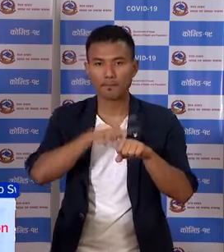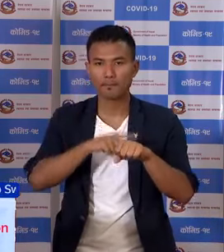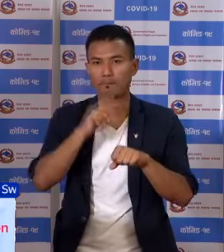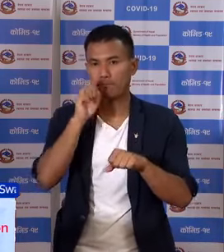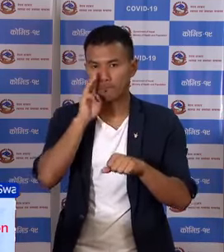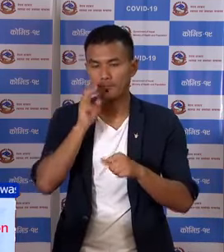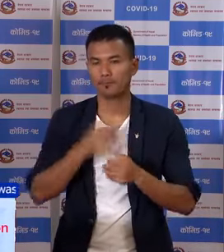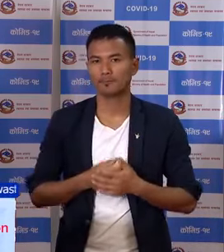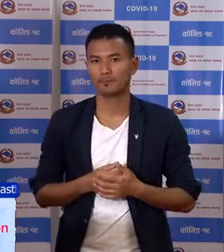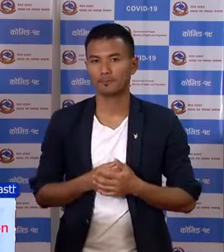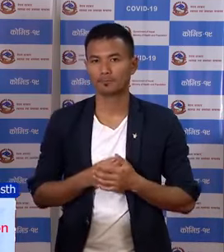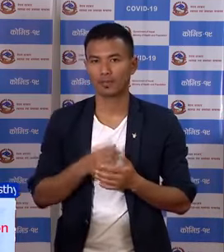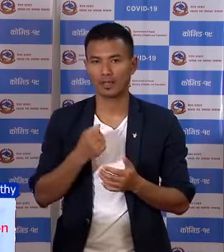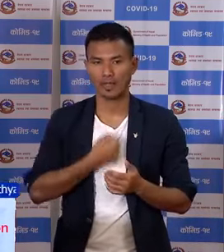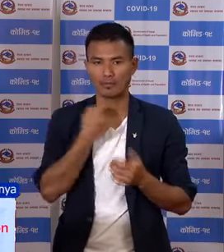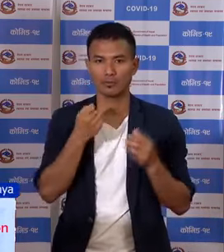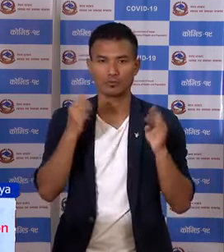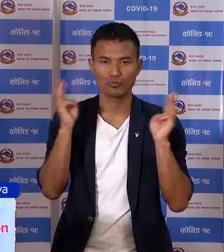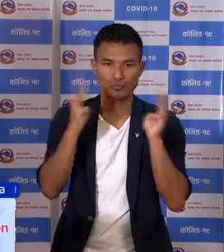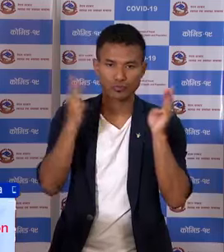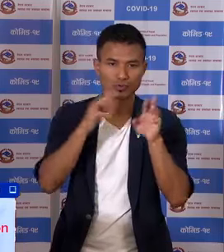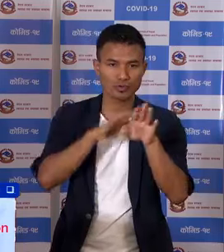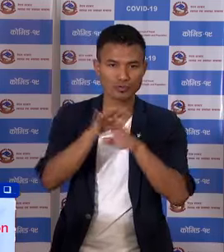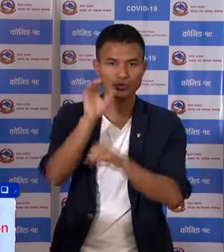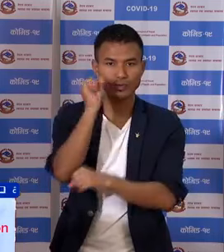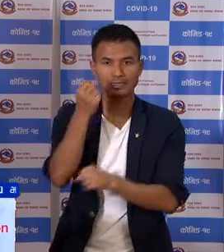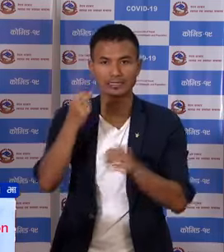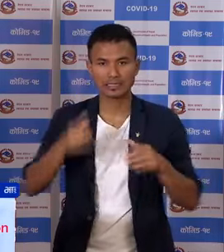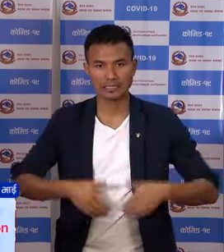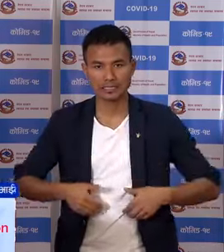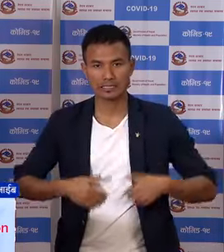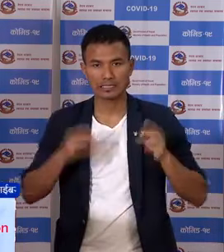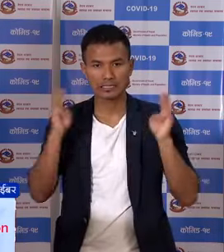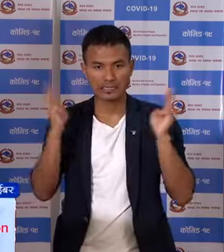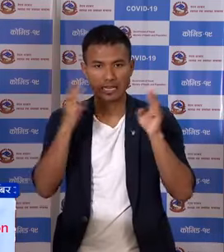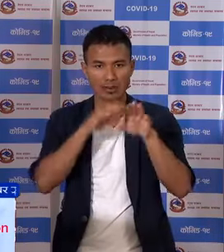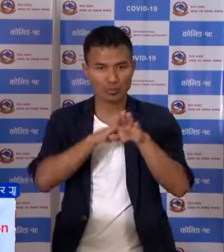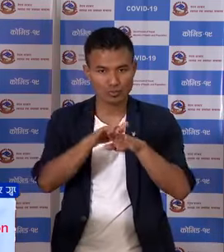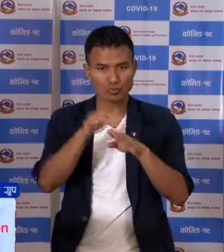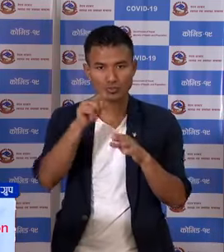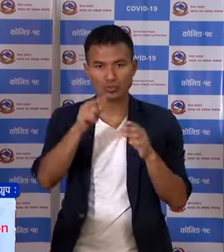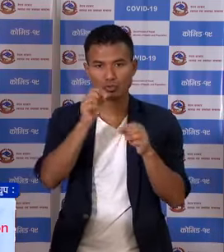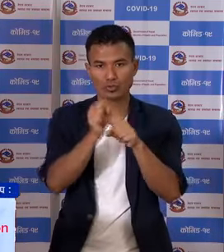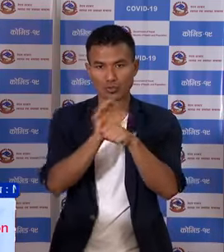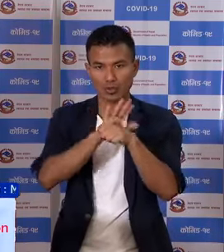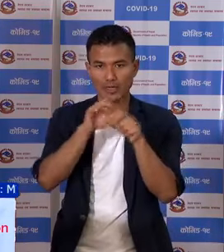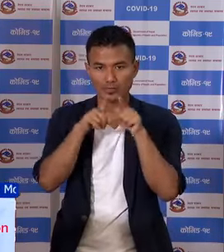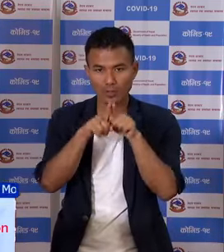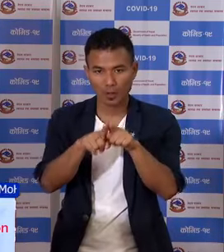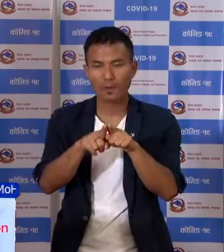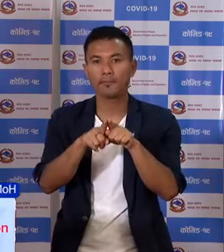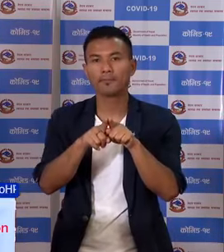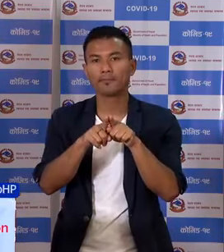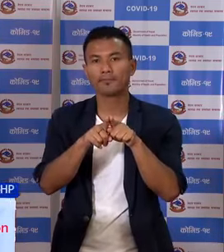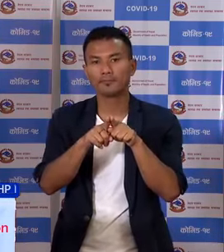मा आफना चाड़ पर भरू राष्टे चाड़ पर भरू यो कोरुना संग